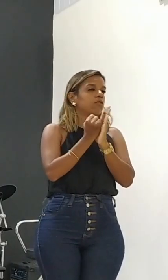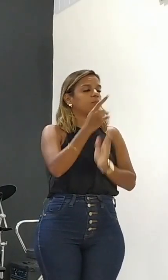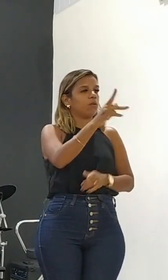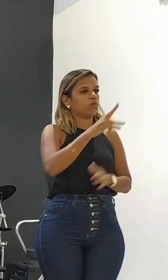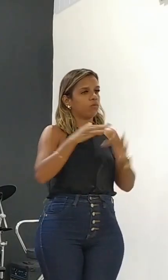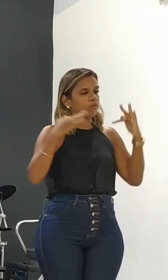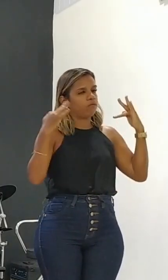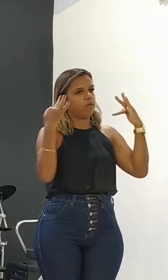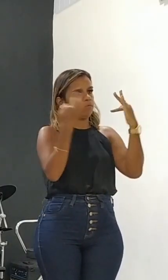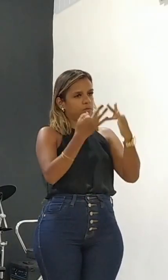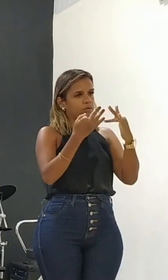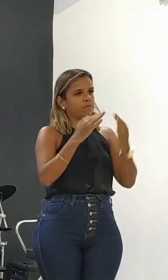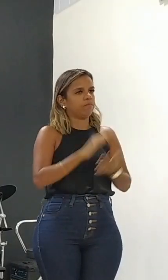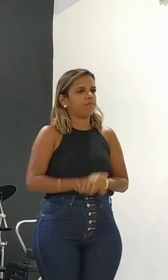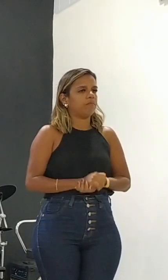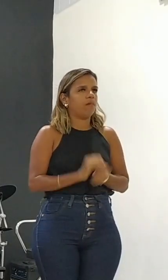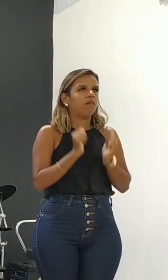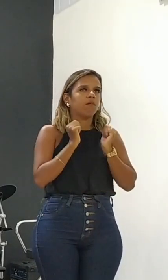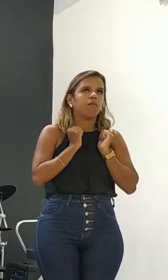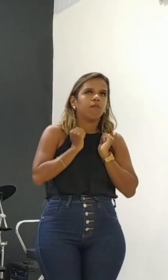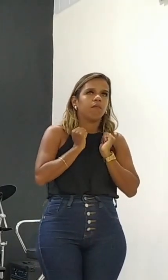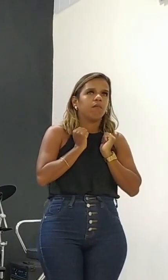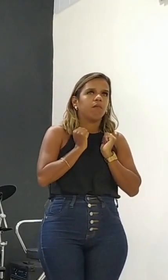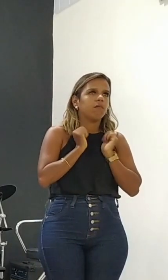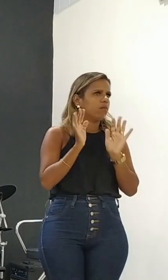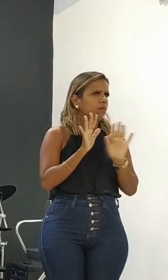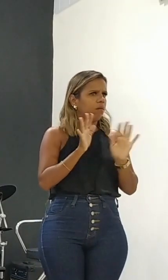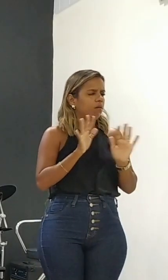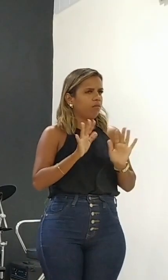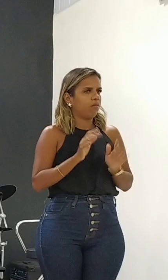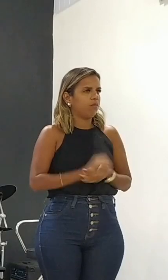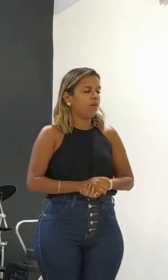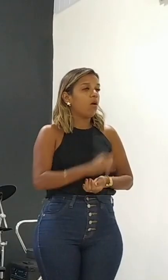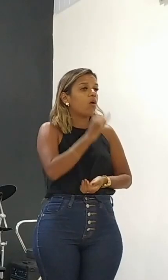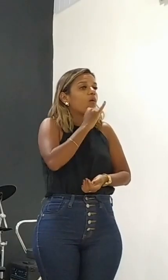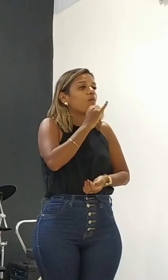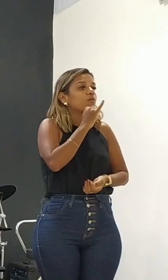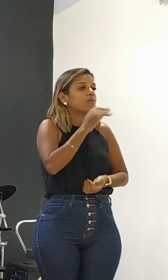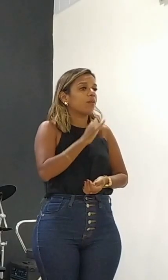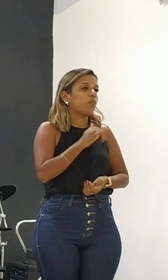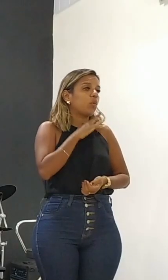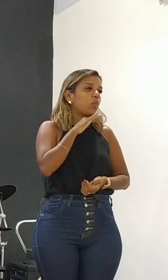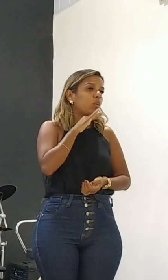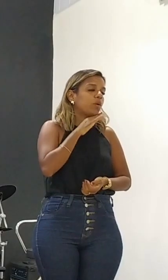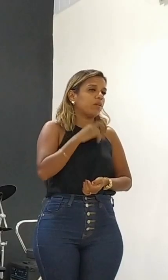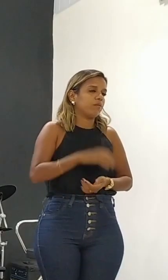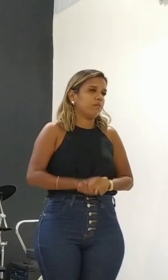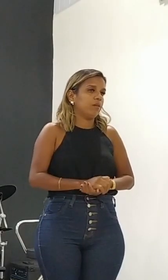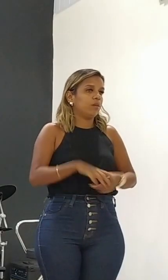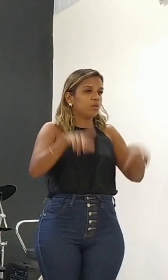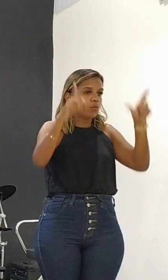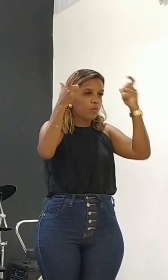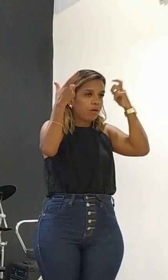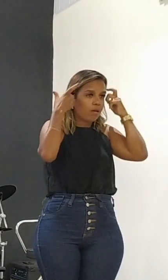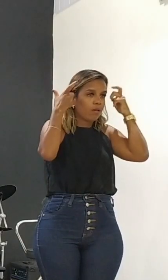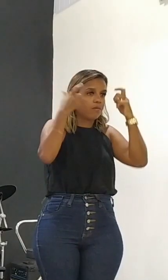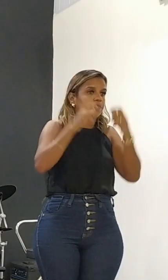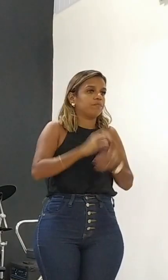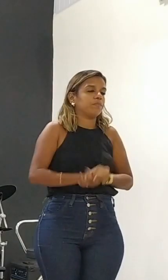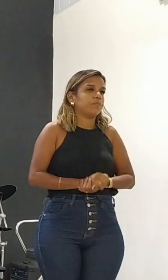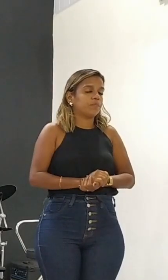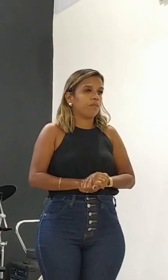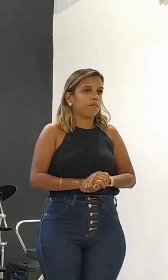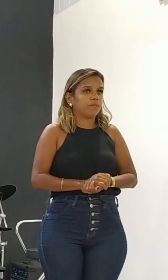tua família. Aleluia. Não fica parado, né? Olha o exemplo ruim do rei Ezequias. Quando o cara